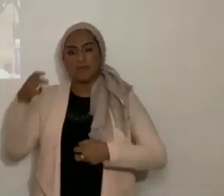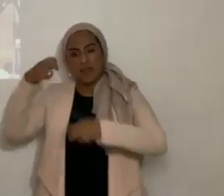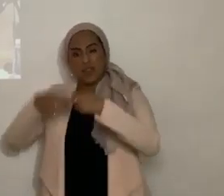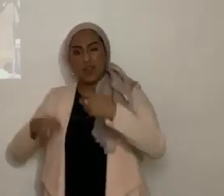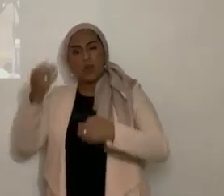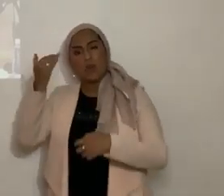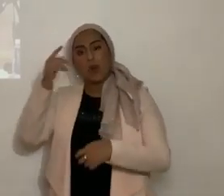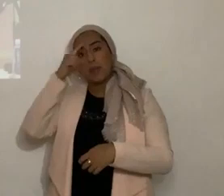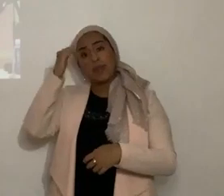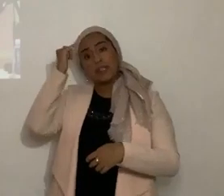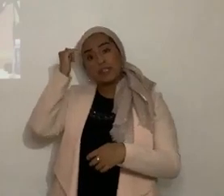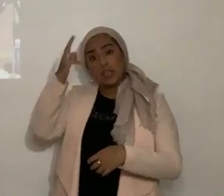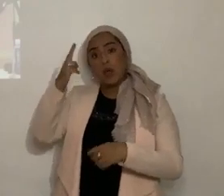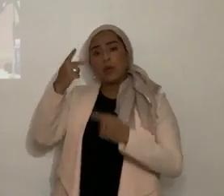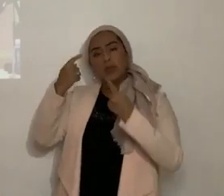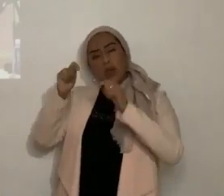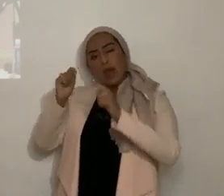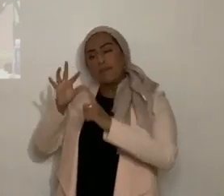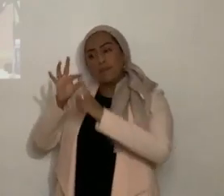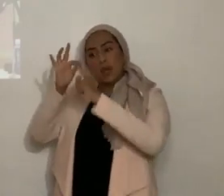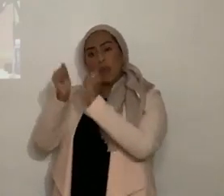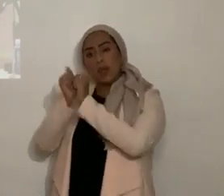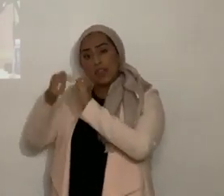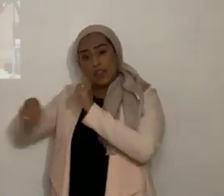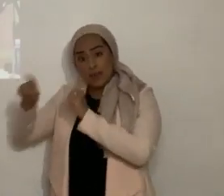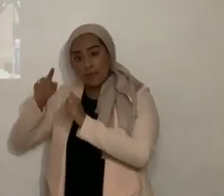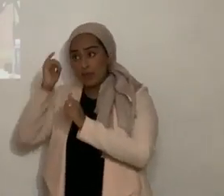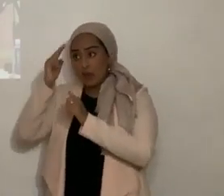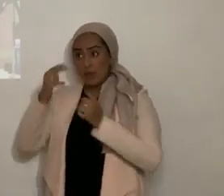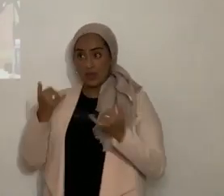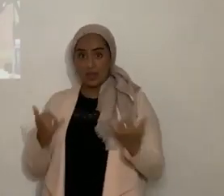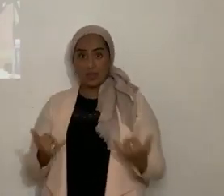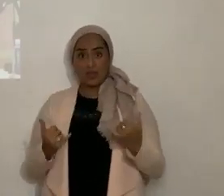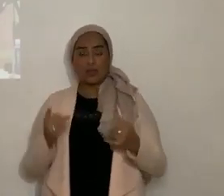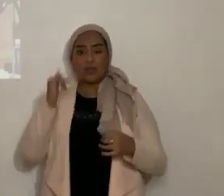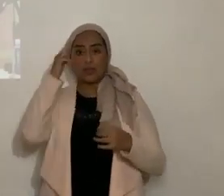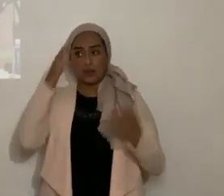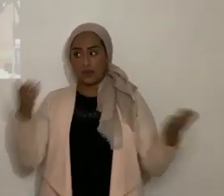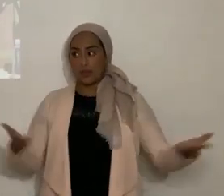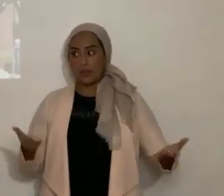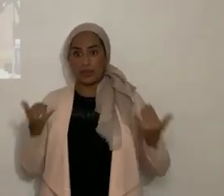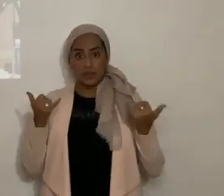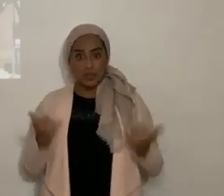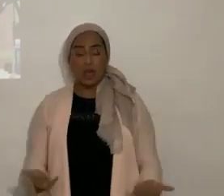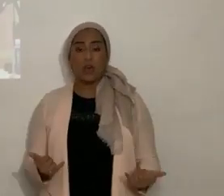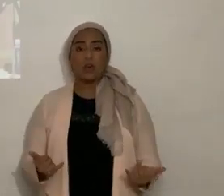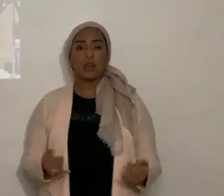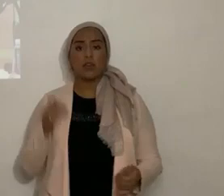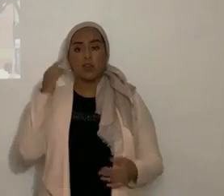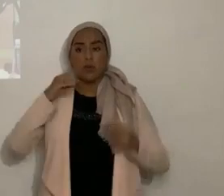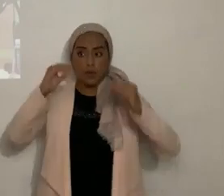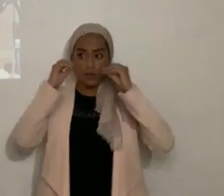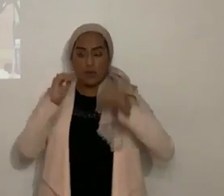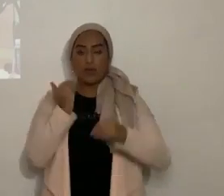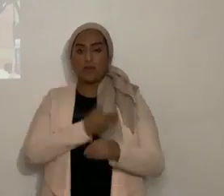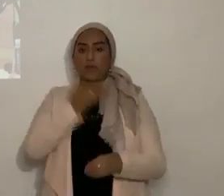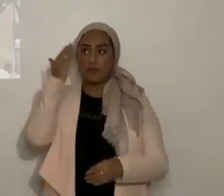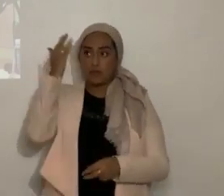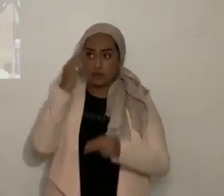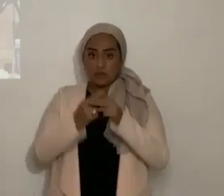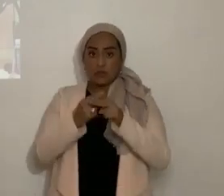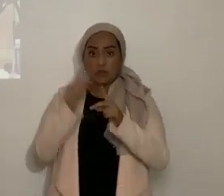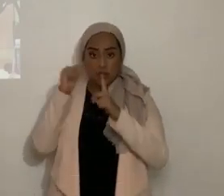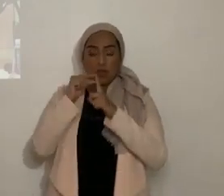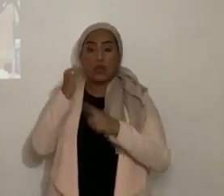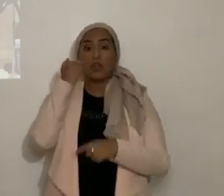Porque Yahweh está tratando especialmente con ellos. Él está aquí en este momento, Él está ministrándonos su palabra, pero si